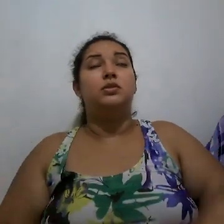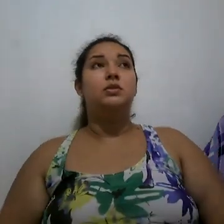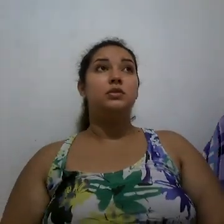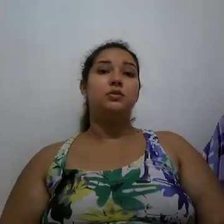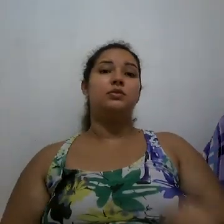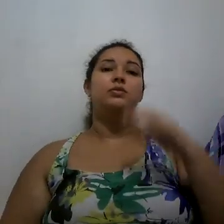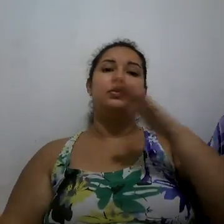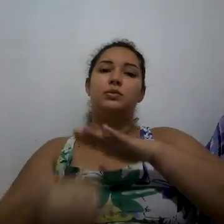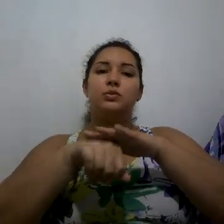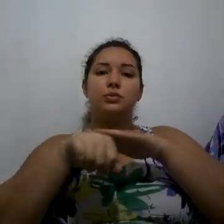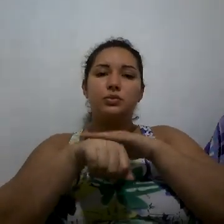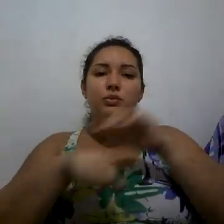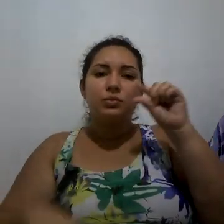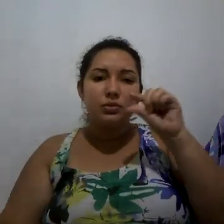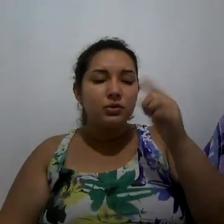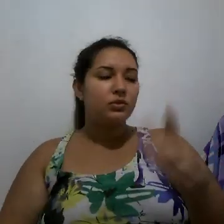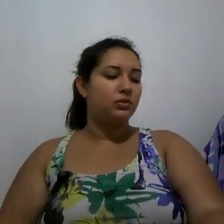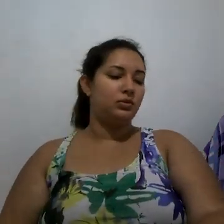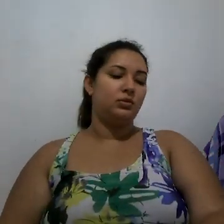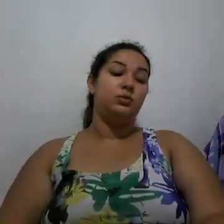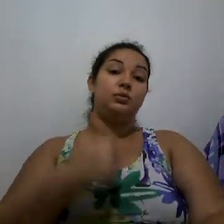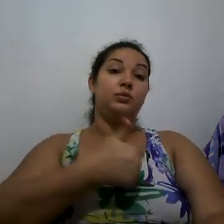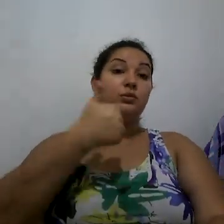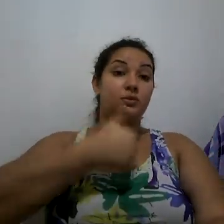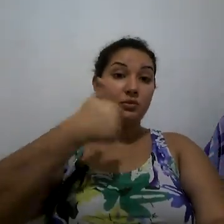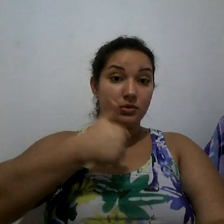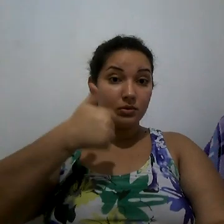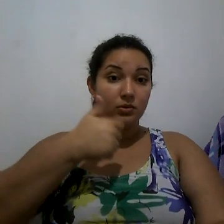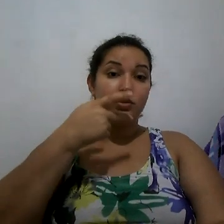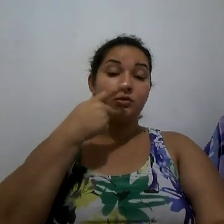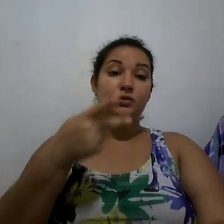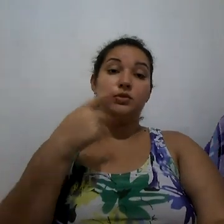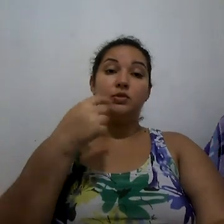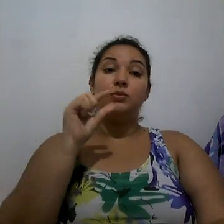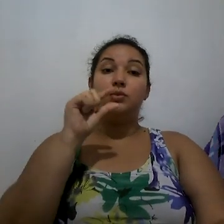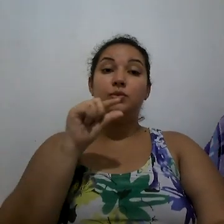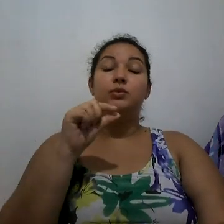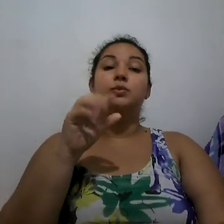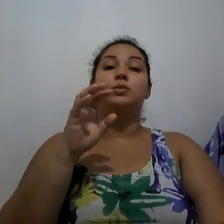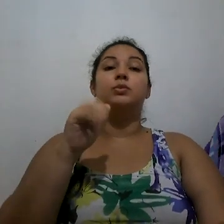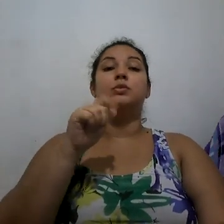isso. O primeiro, nós vamos falar um pouquinho sobre algarismos